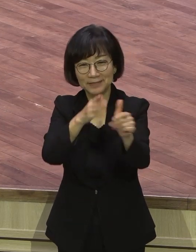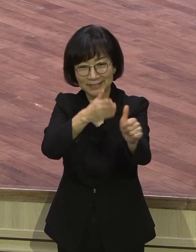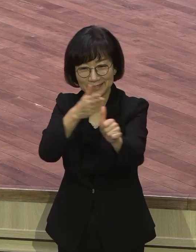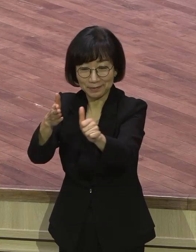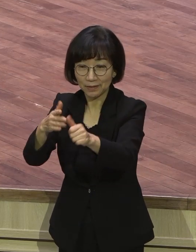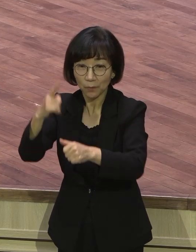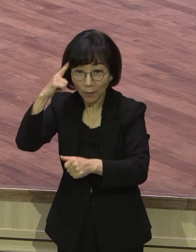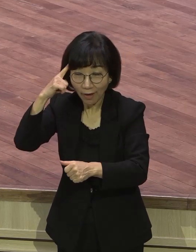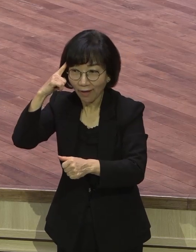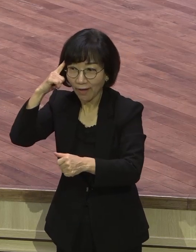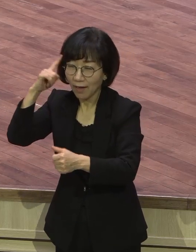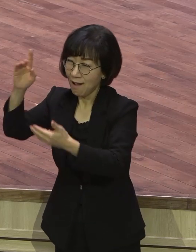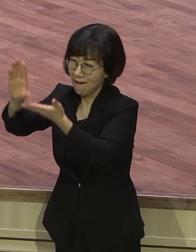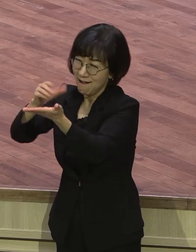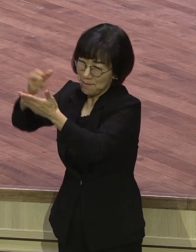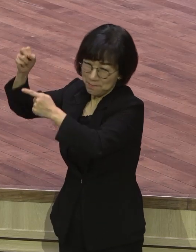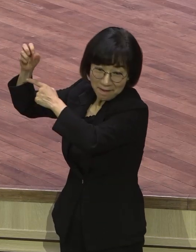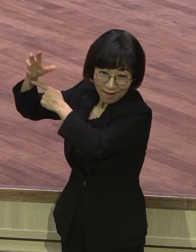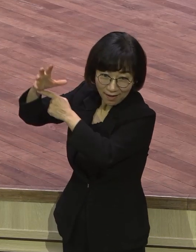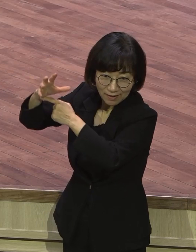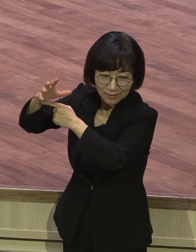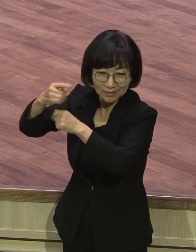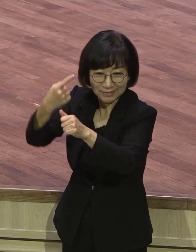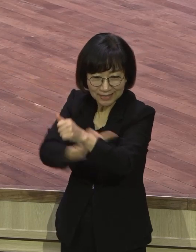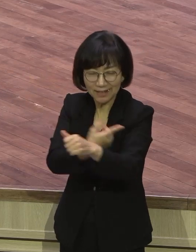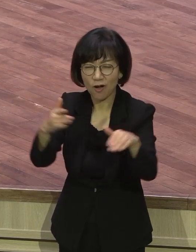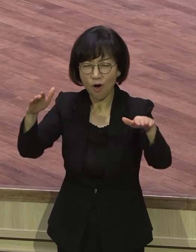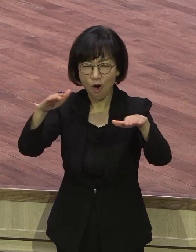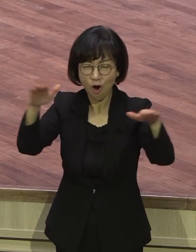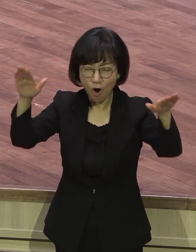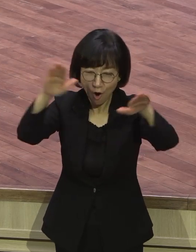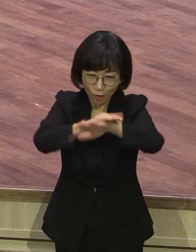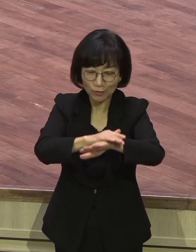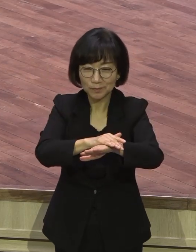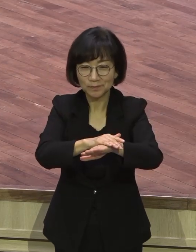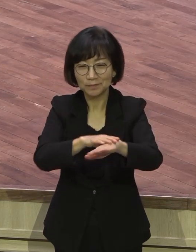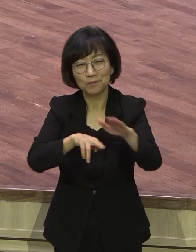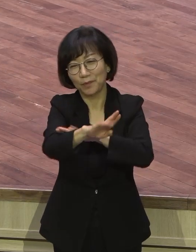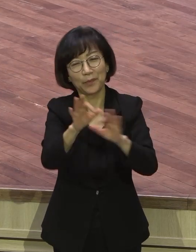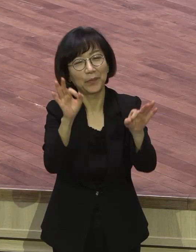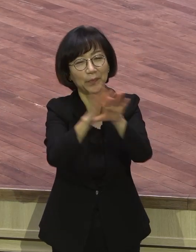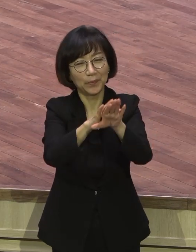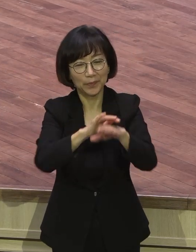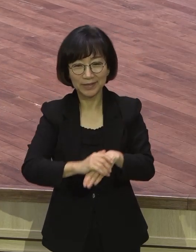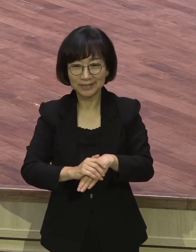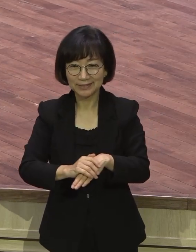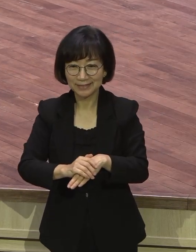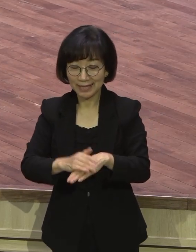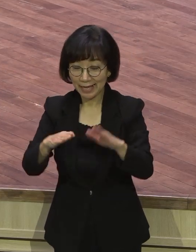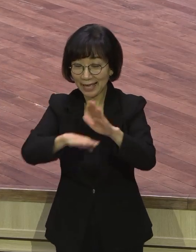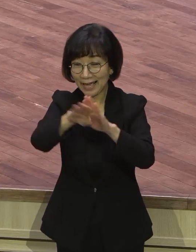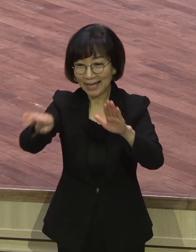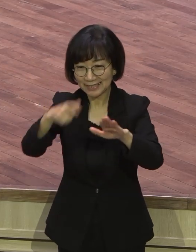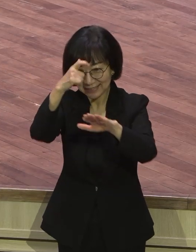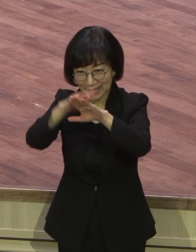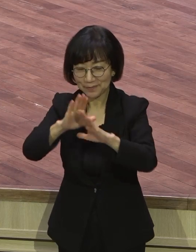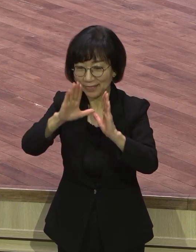빛이 있는데 어떻게 어둠이 모겠어요. 가정 예배 들으면요. 서로 가족끼리 상처도 치유되고요. 가정 예배 들이는 순간에 원리스되고요.